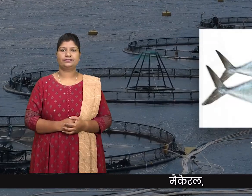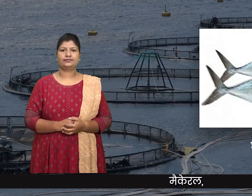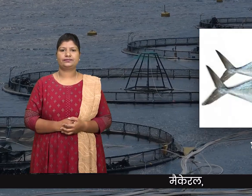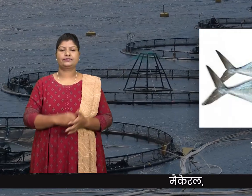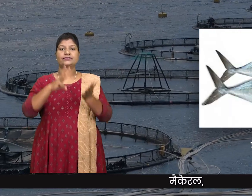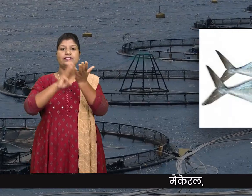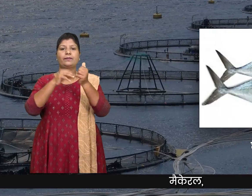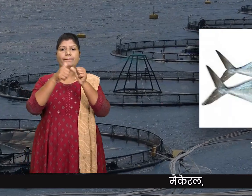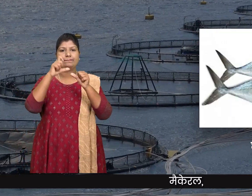मैकरेल,